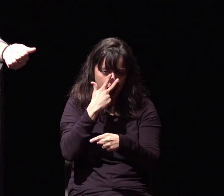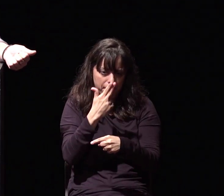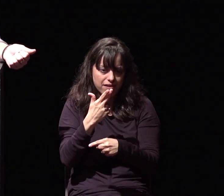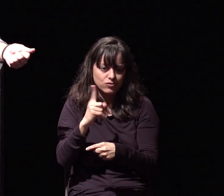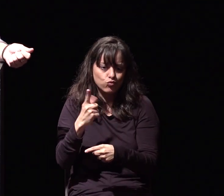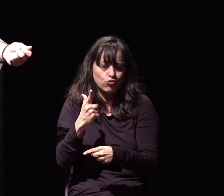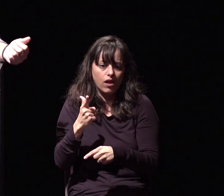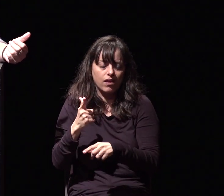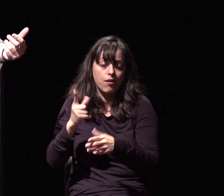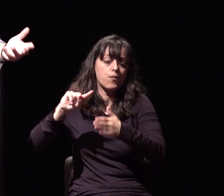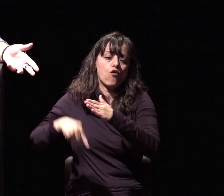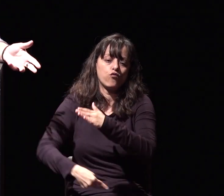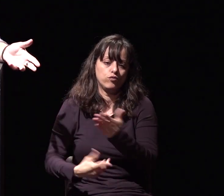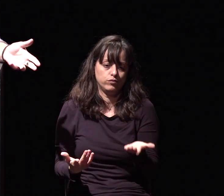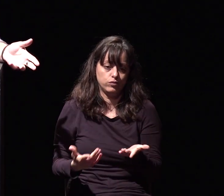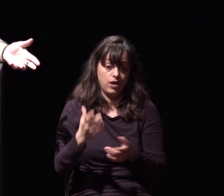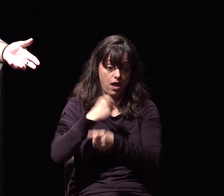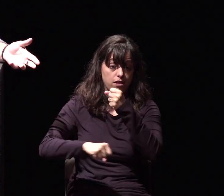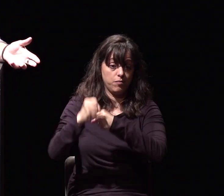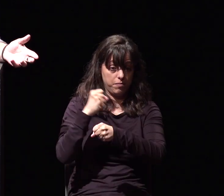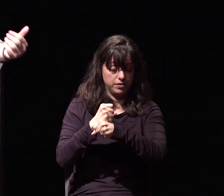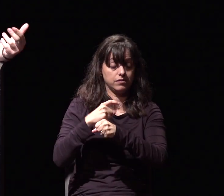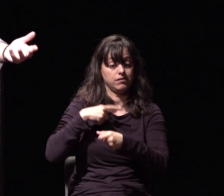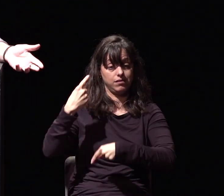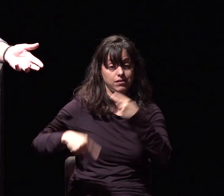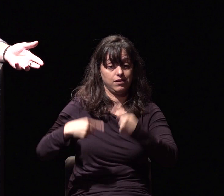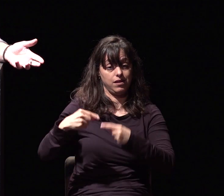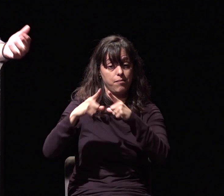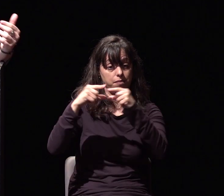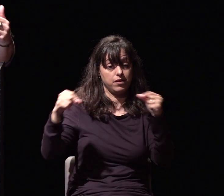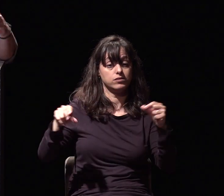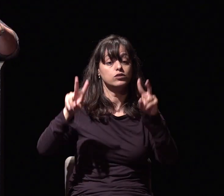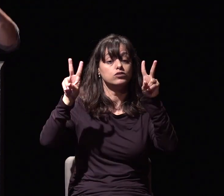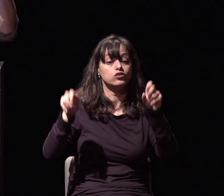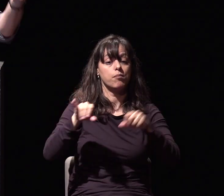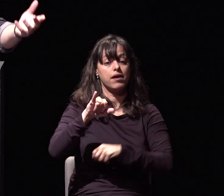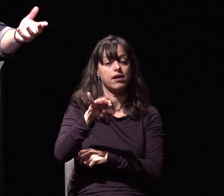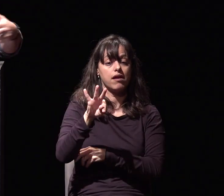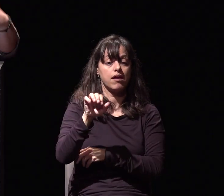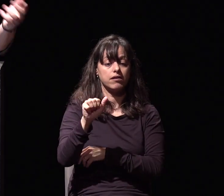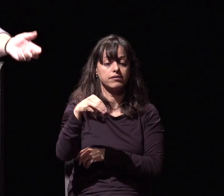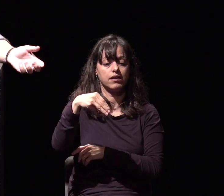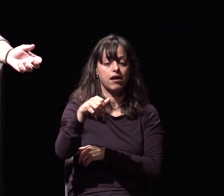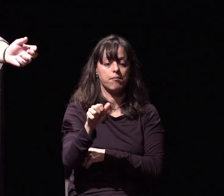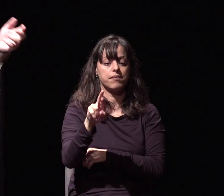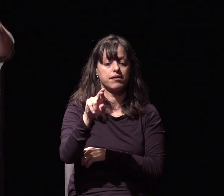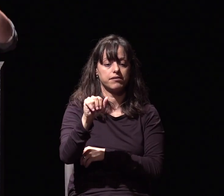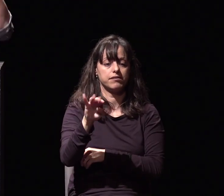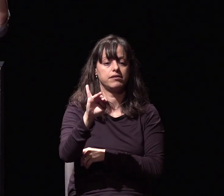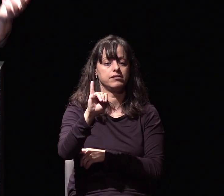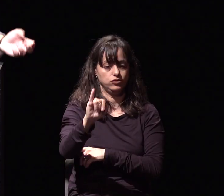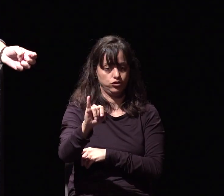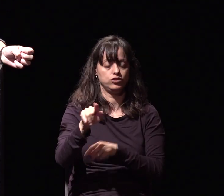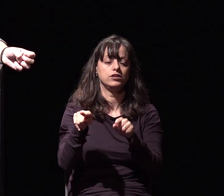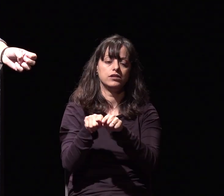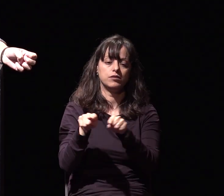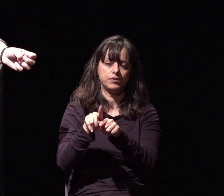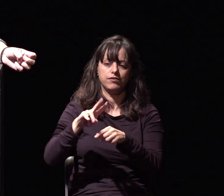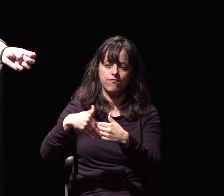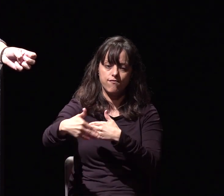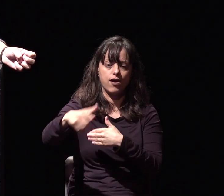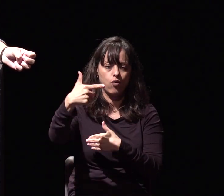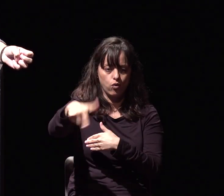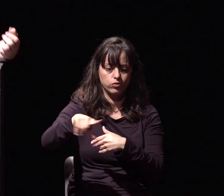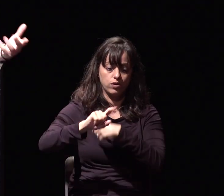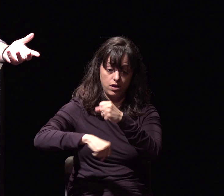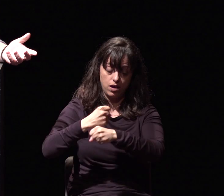preponderante. O ano passado houve um debate bastante expressivo em Brasília sobre o Itamaraty, ou seja, a partir do Itamaraty desdobrar questões, faremos um outro debate